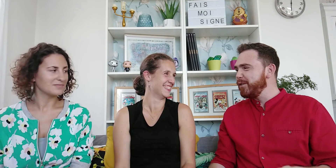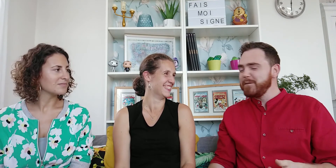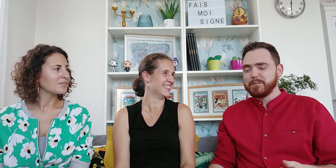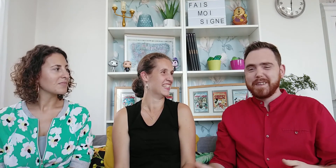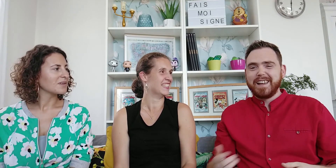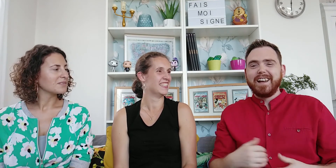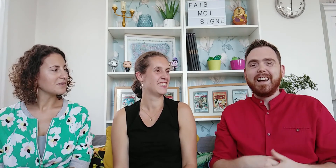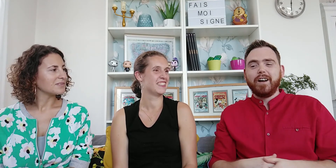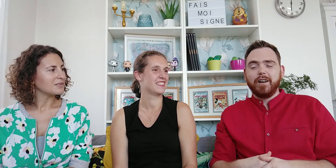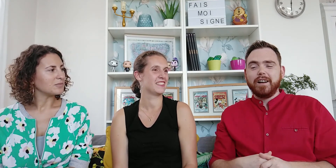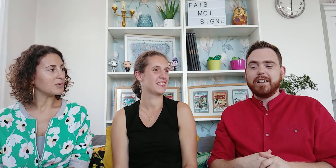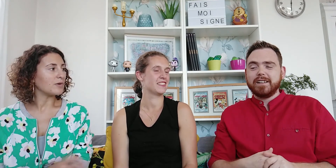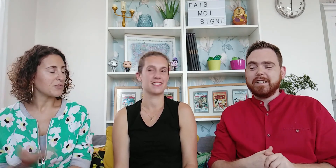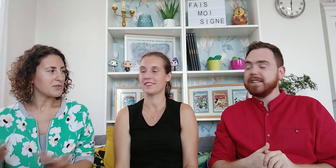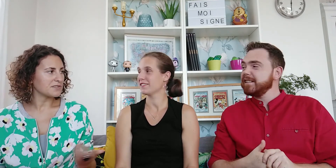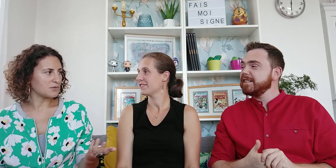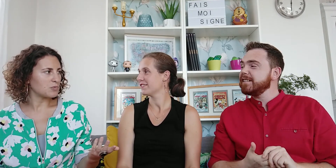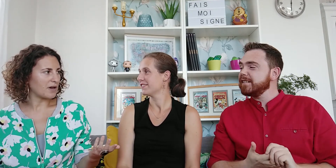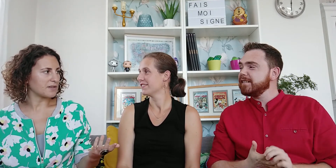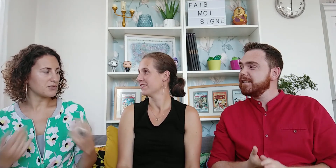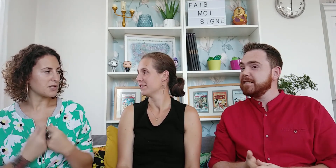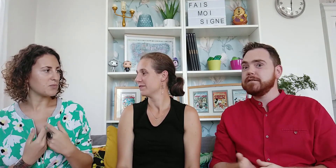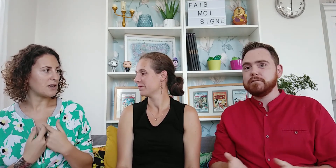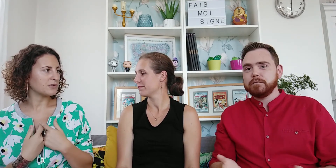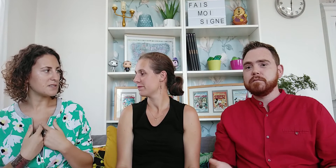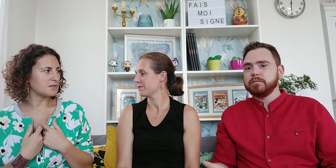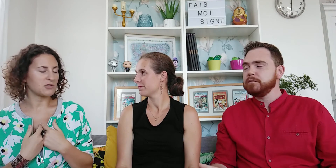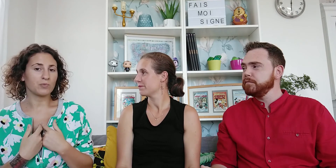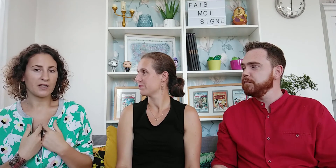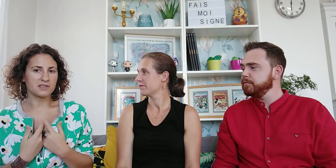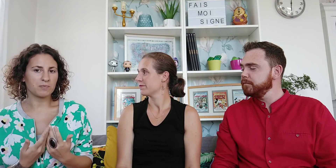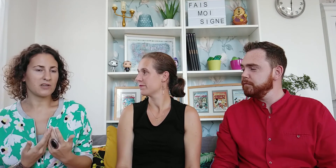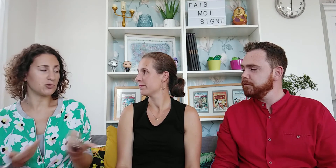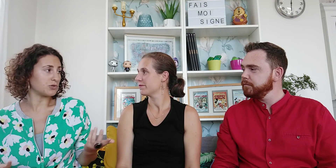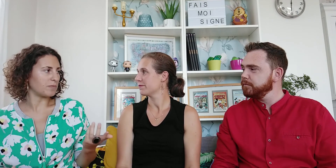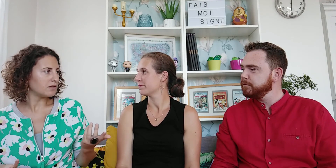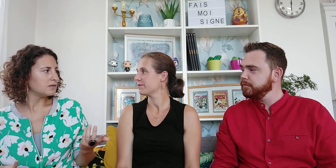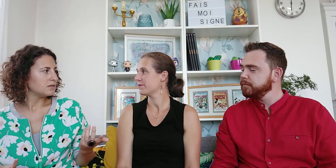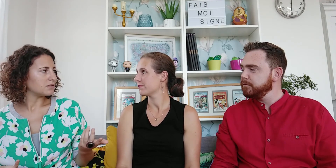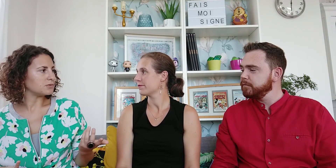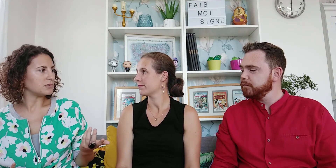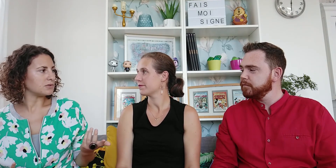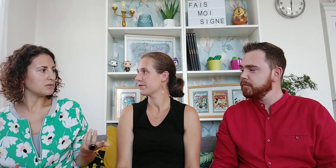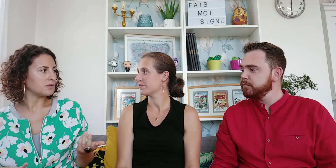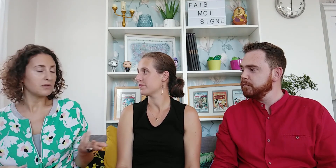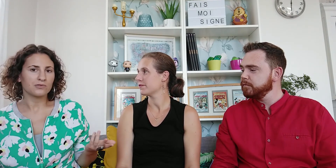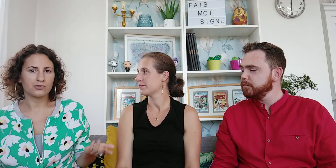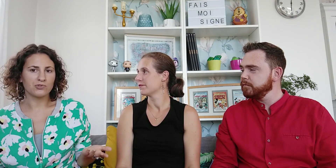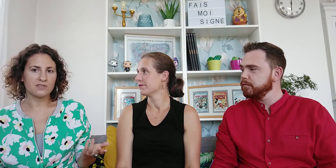enfants. On va pas se mentir, c'était super intéressant. C'est vrai que moi, la langue des signes, je pratique pas et je connais pas. Donc, je me dis c'est